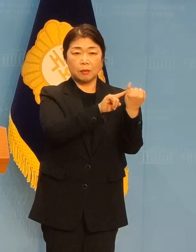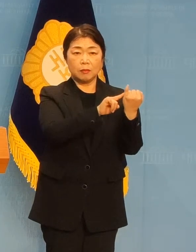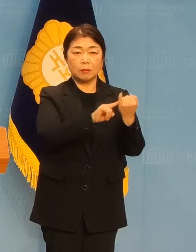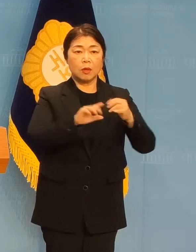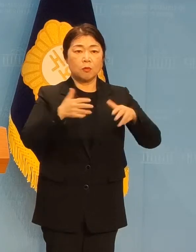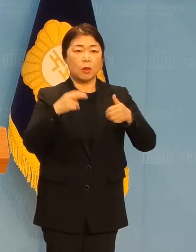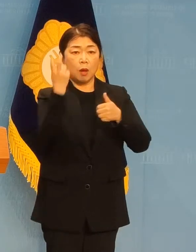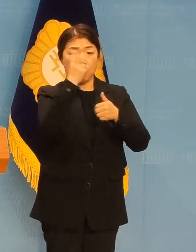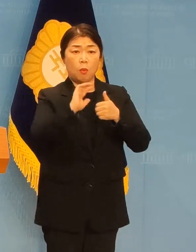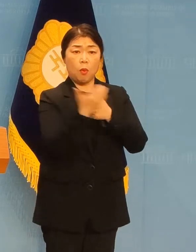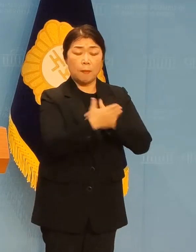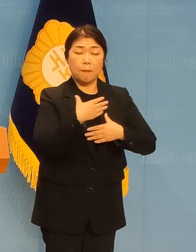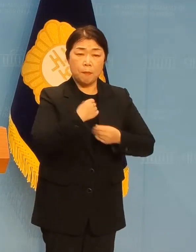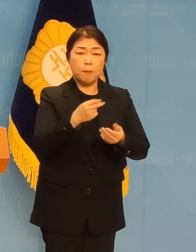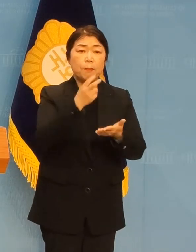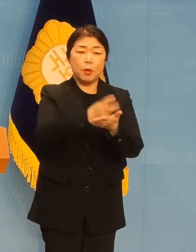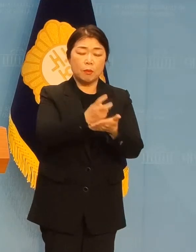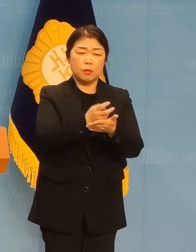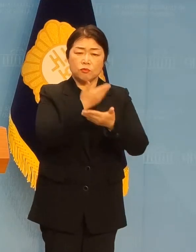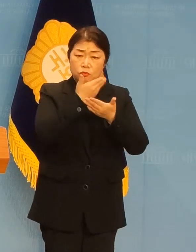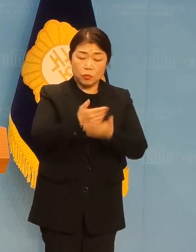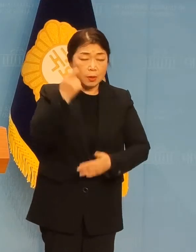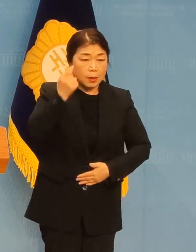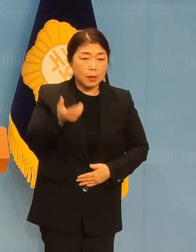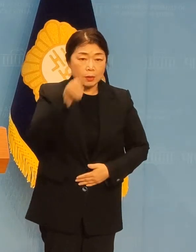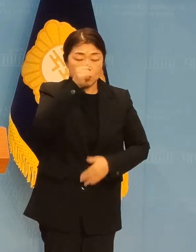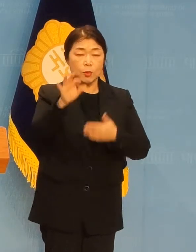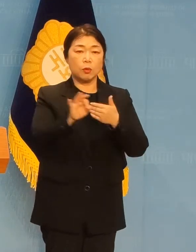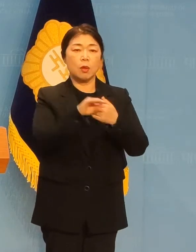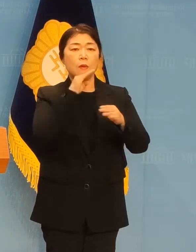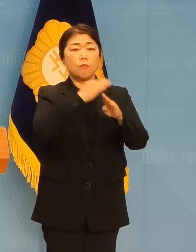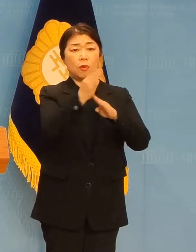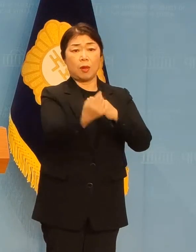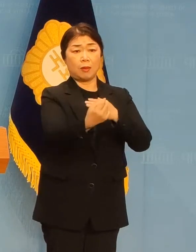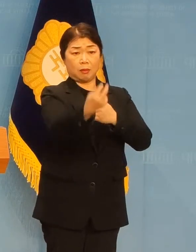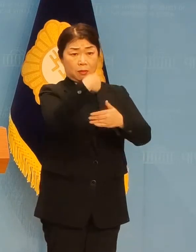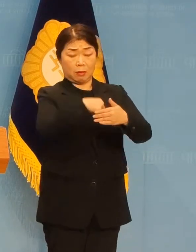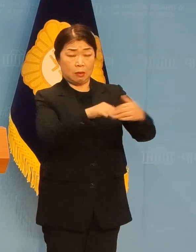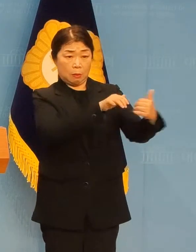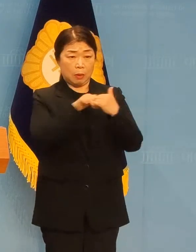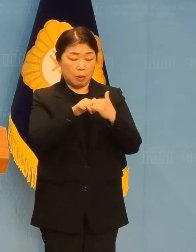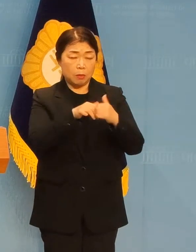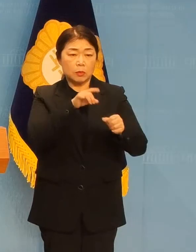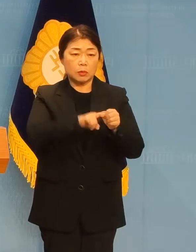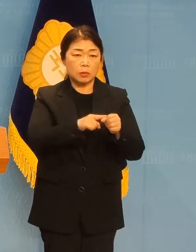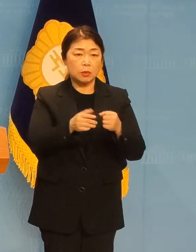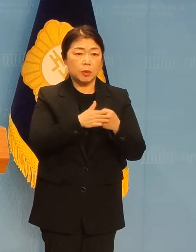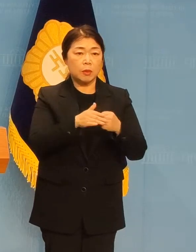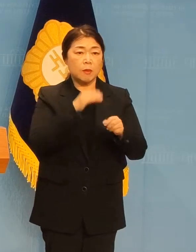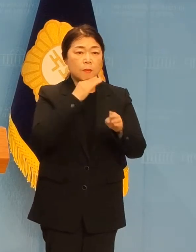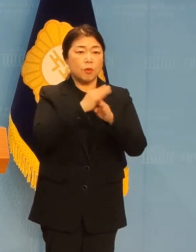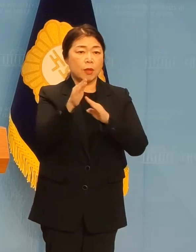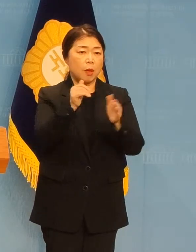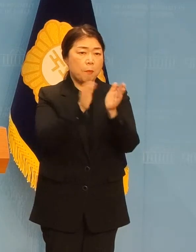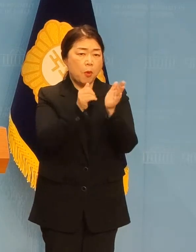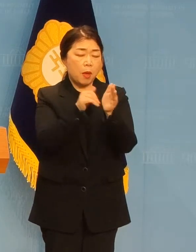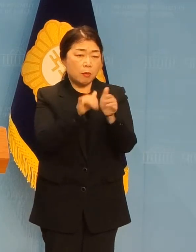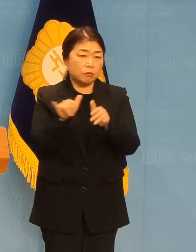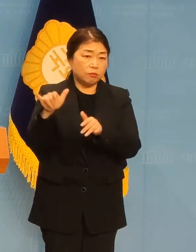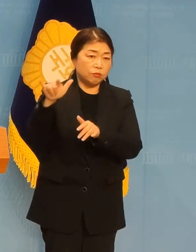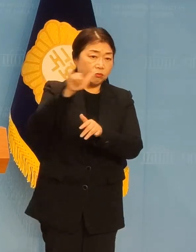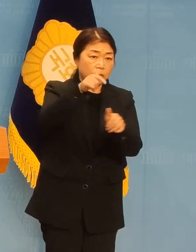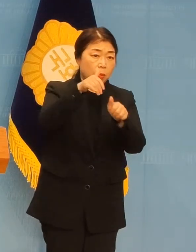국가보안법이 그렇게 중요하면 북한 쳐들어오게 하려고 북한에 몰래 무인기